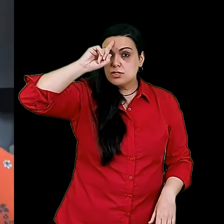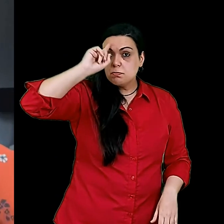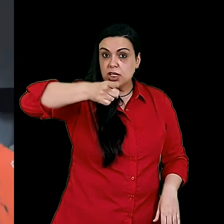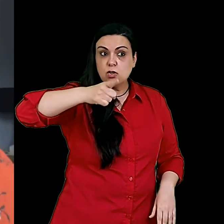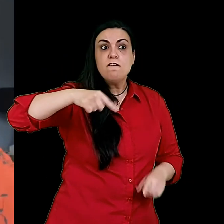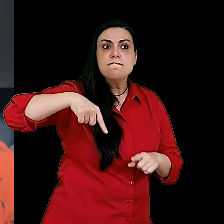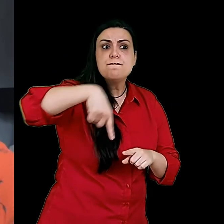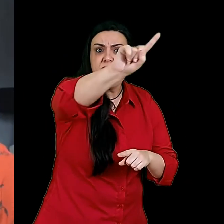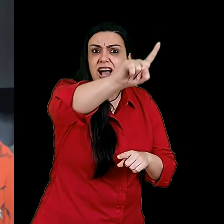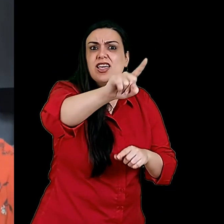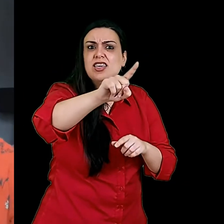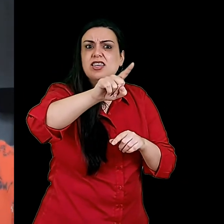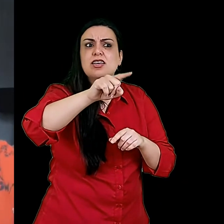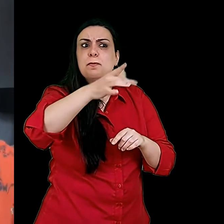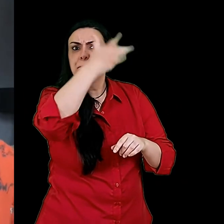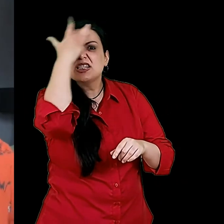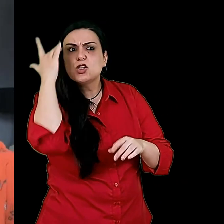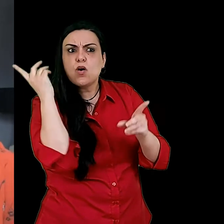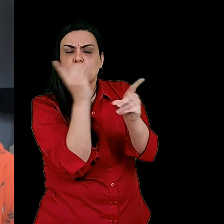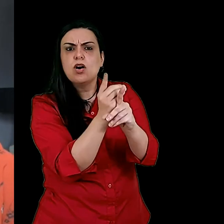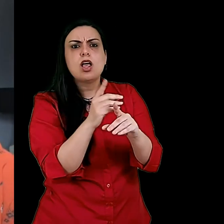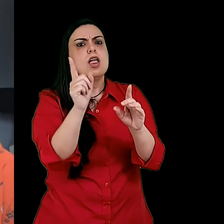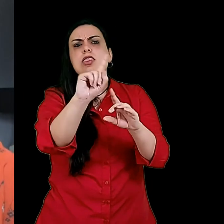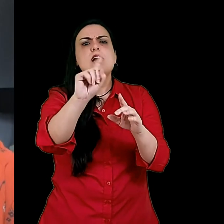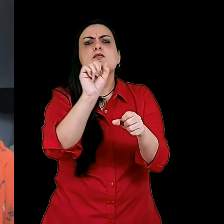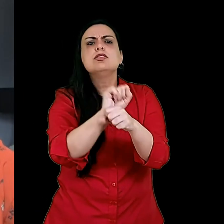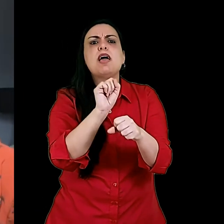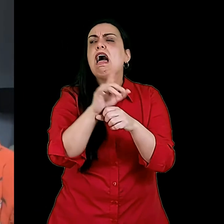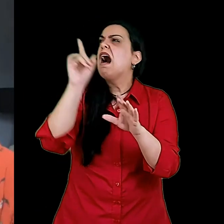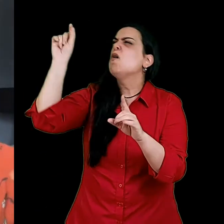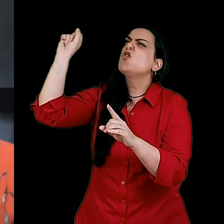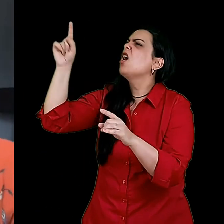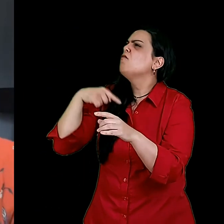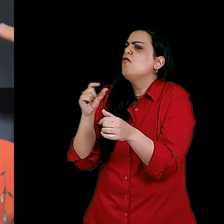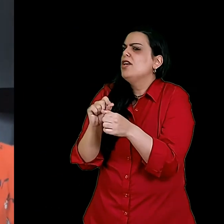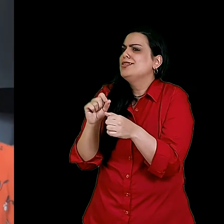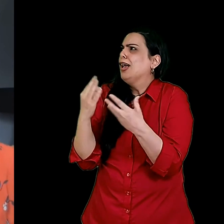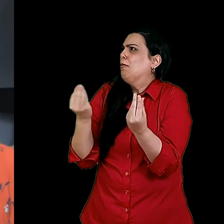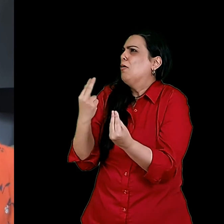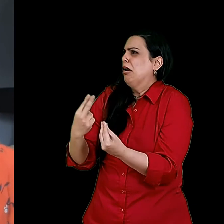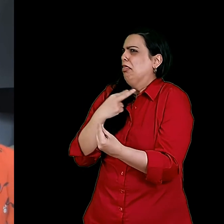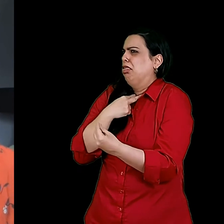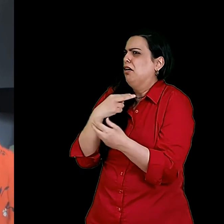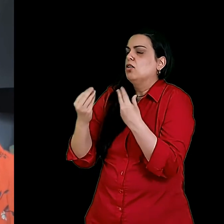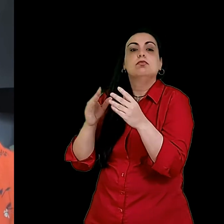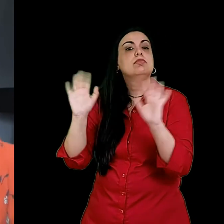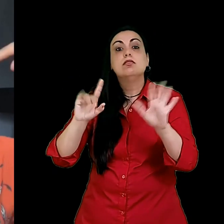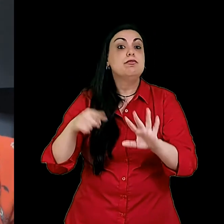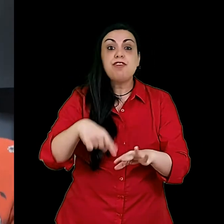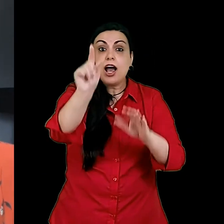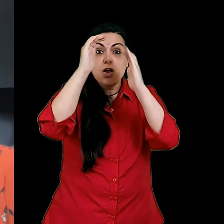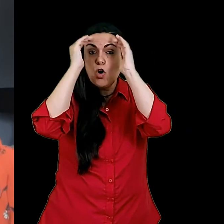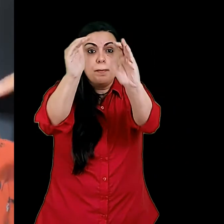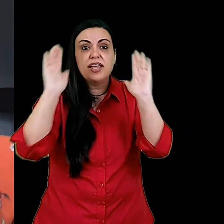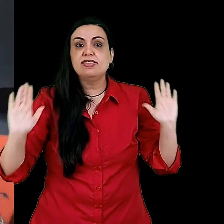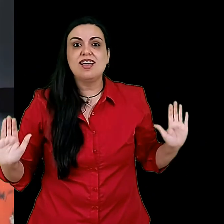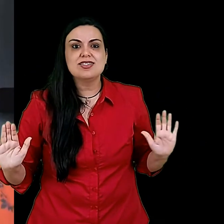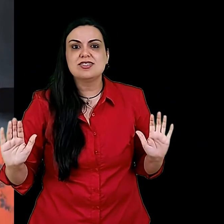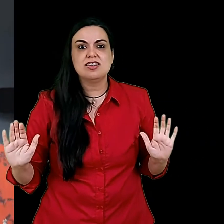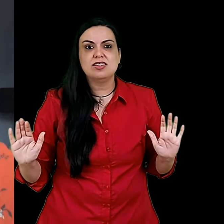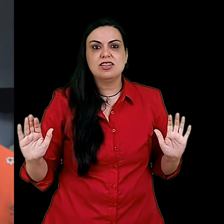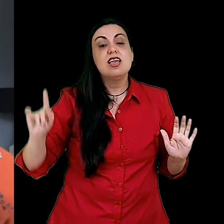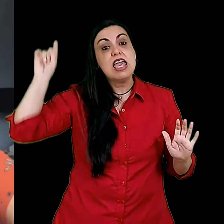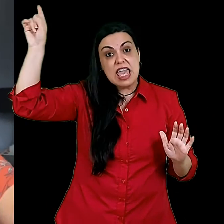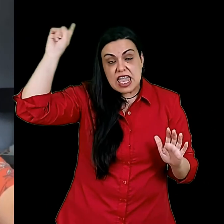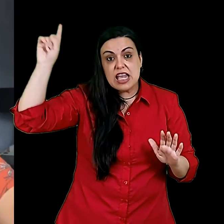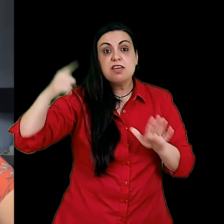fechar. Deus te levou e falou, vai em direção a alguém? Não espera ele dizer o que você vai falar com alguém, não. Vai, no meio do caminho